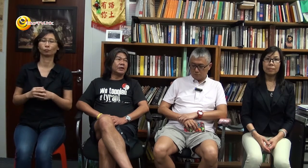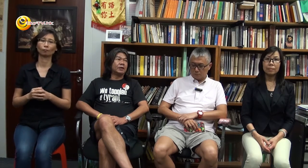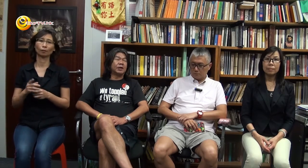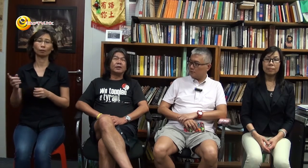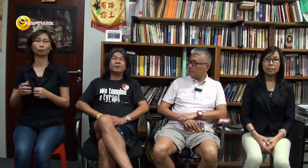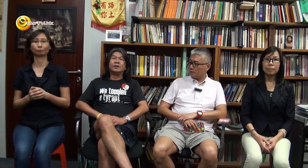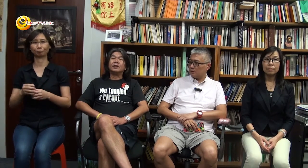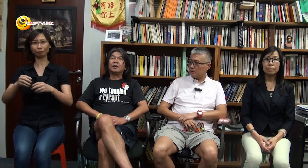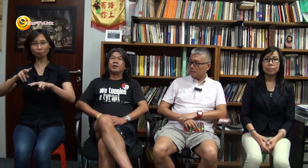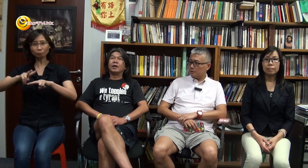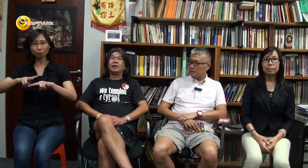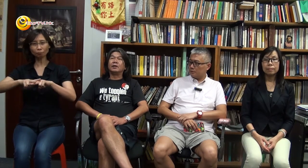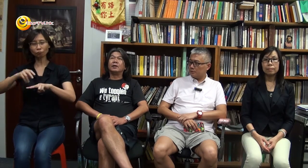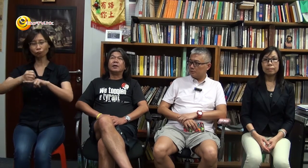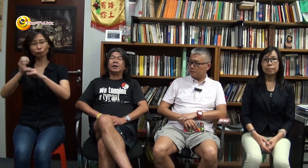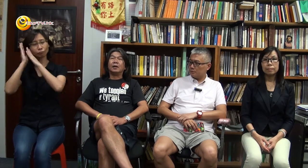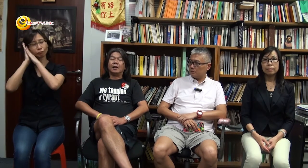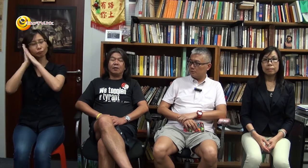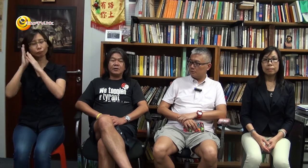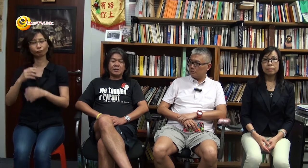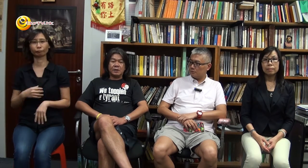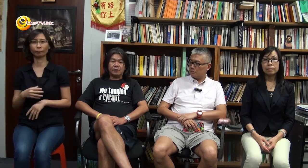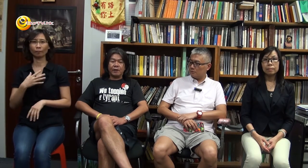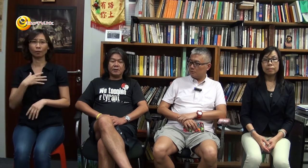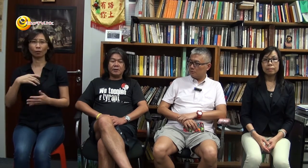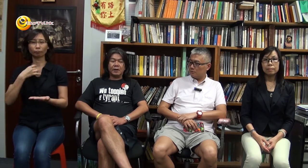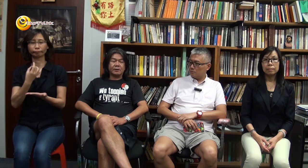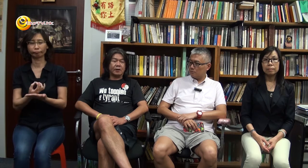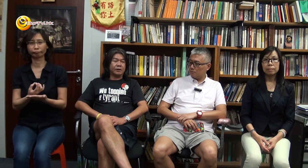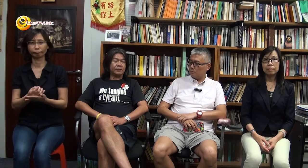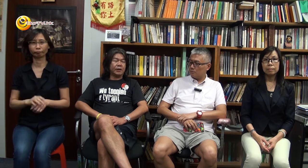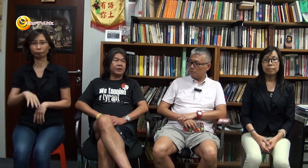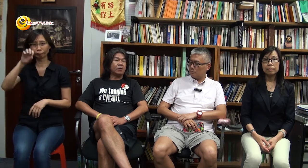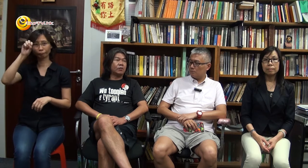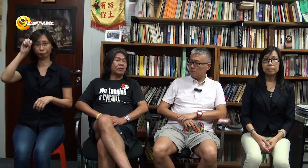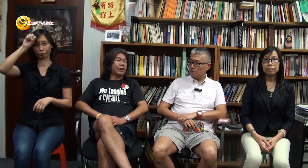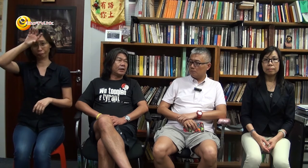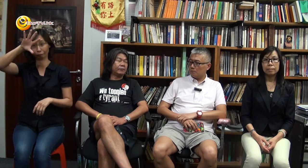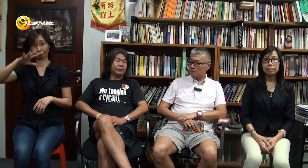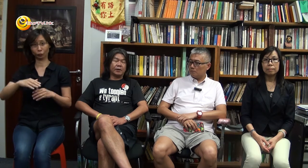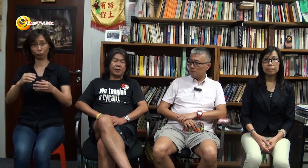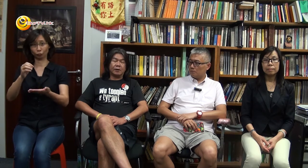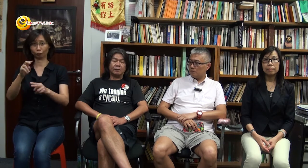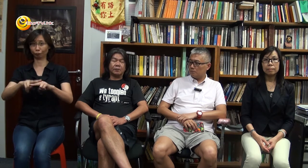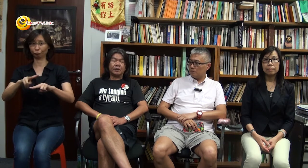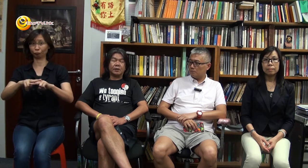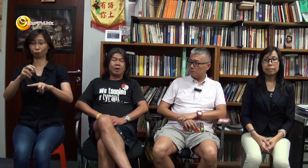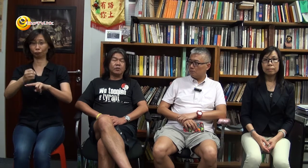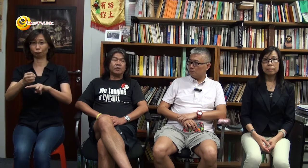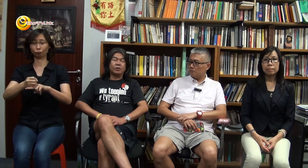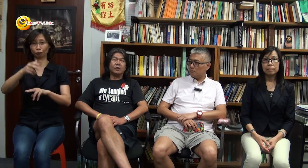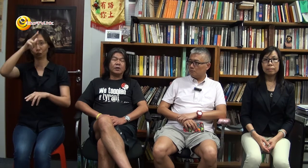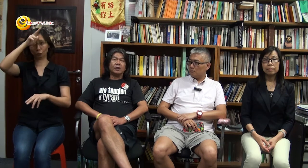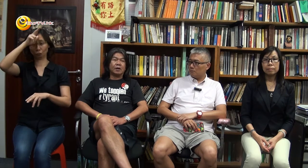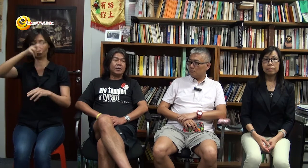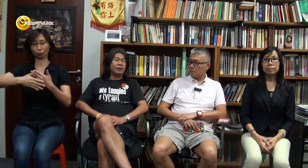的居民啦，係咪？咁因為開始發現啲嘢就係一啲公屋的樓